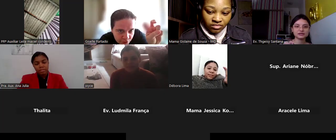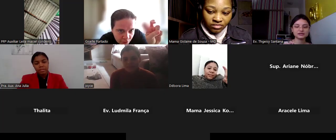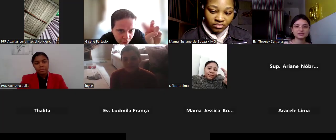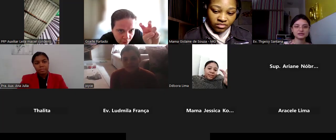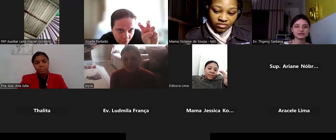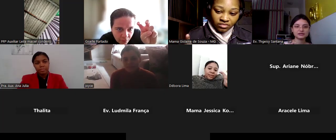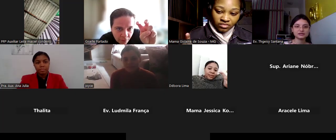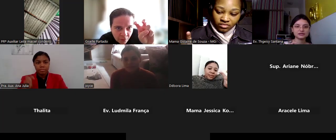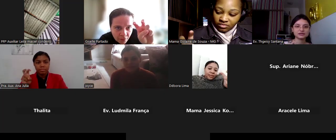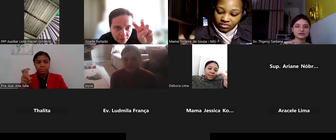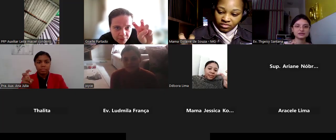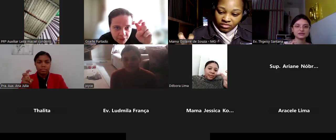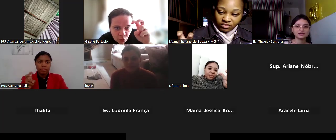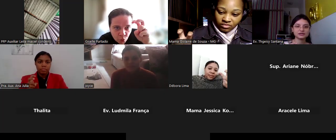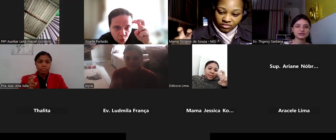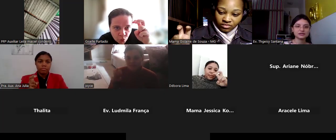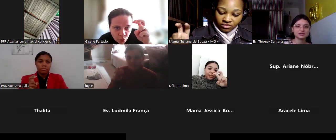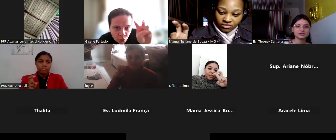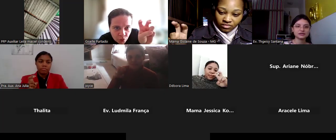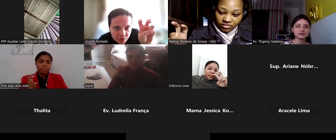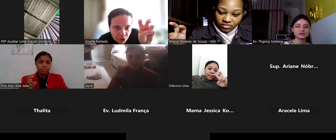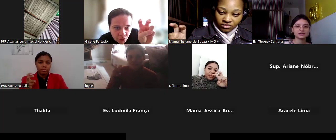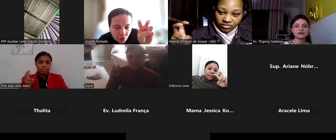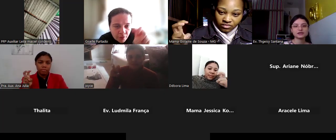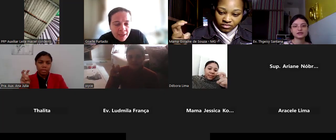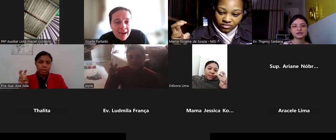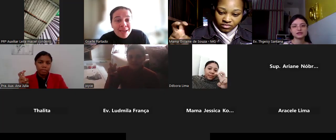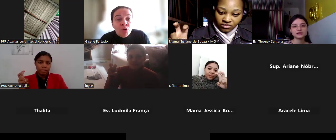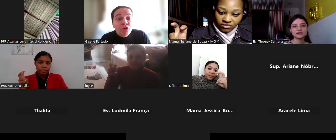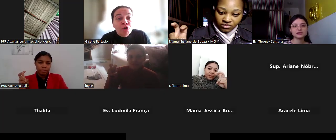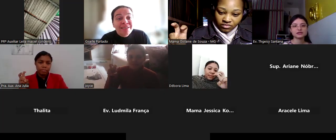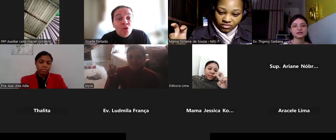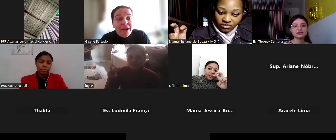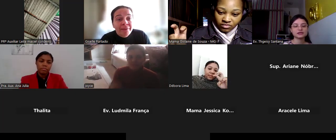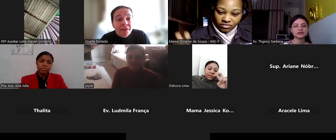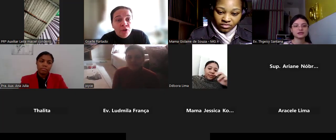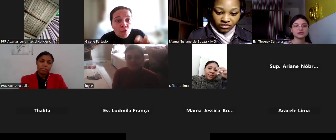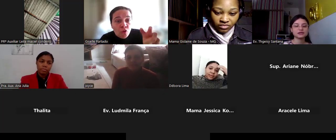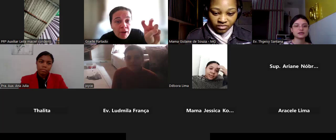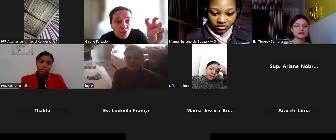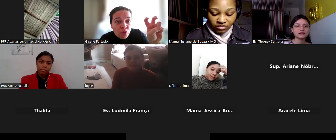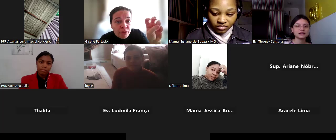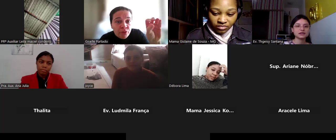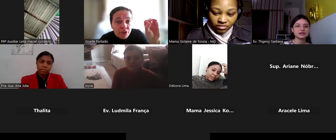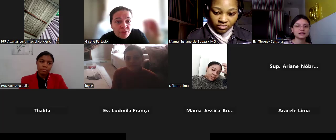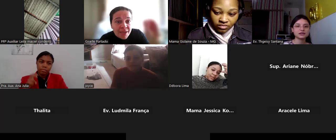assim, ó. 5, 5. Aí, quando for 50, eu vou colocar o número e o zero.